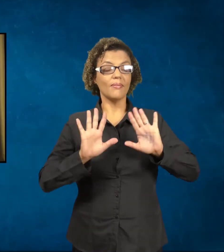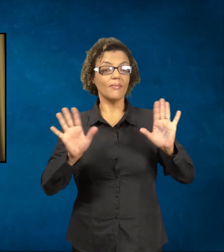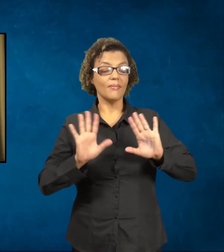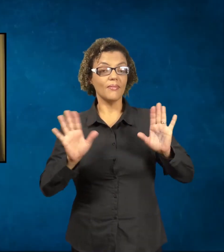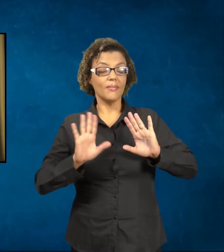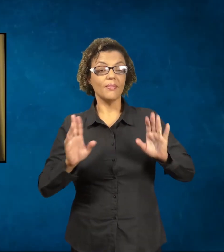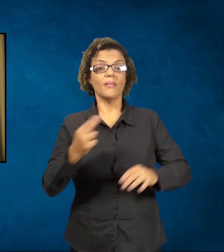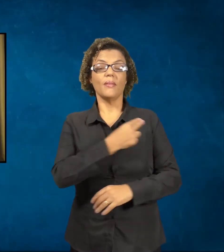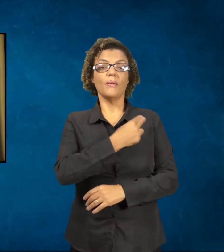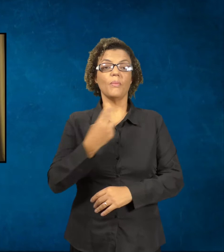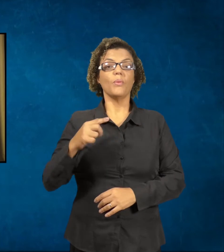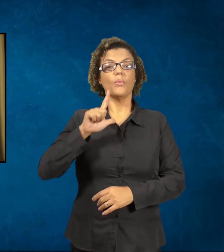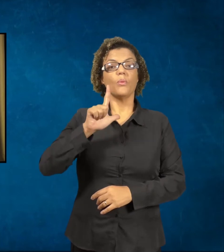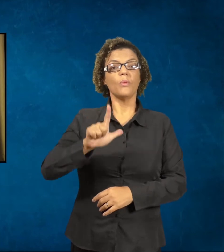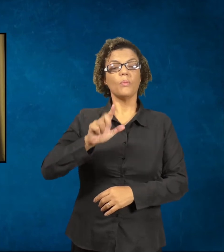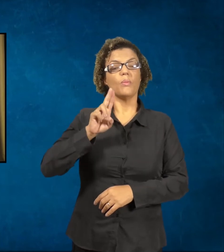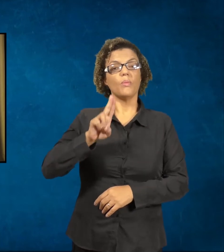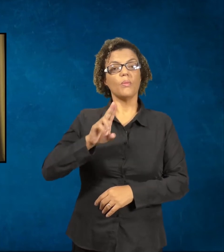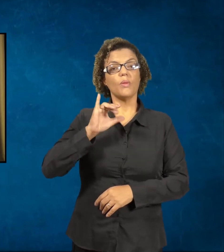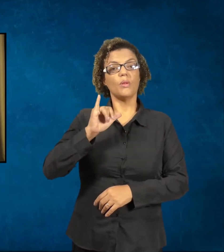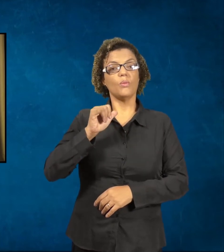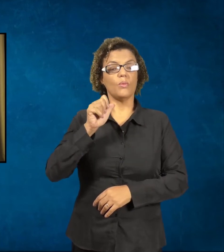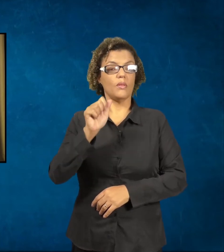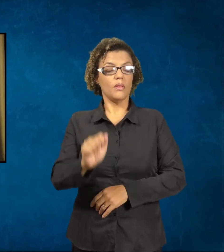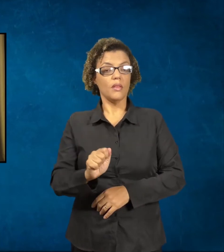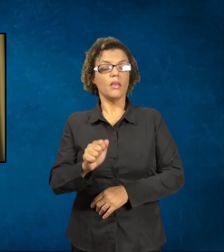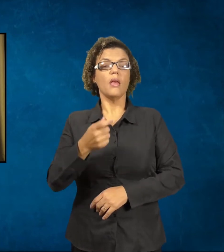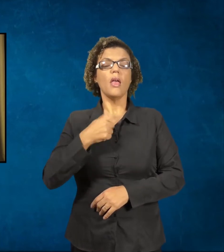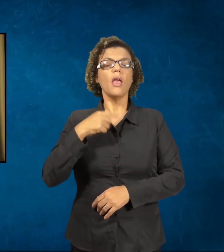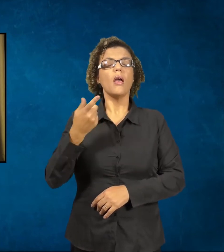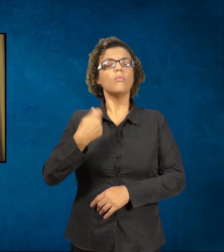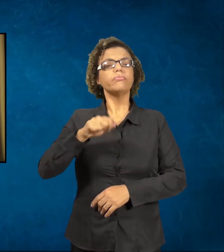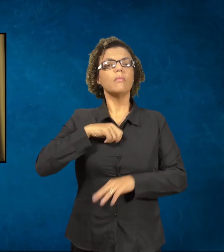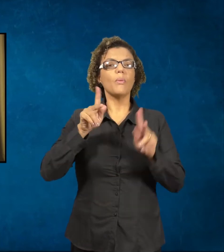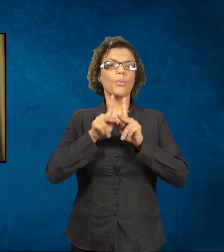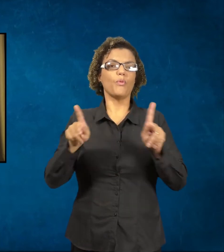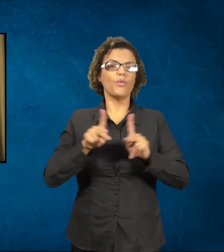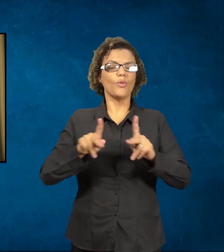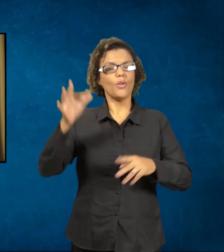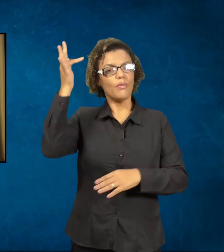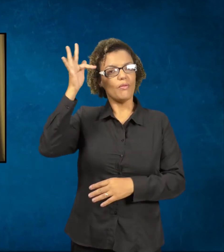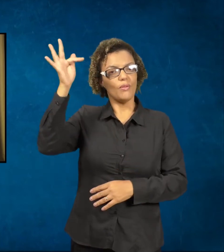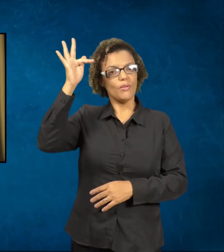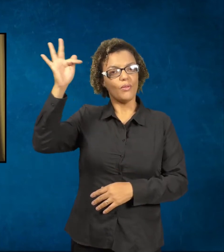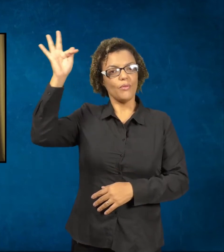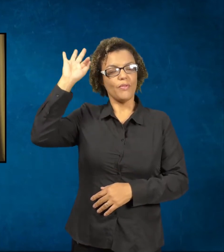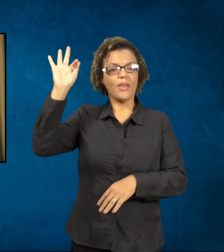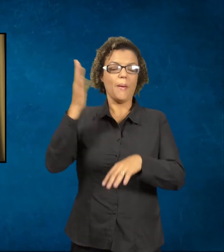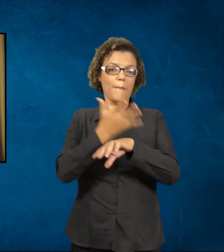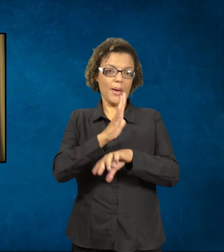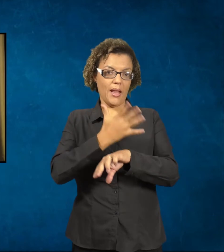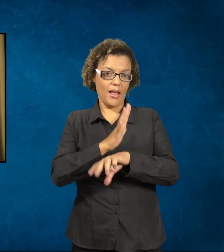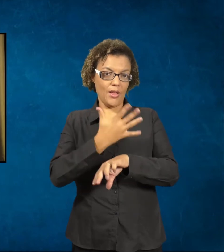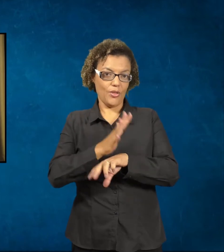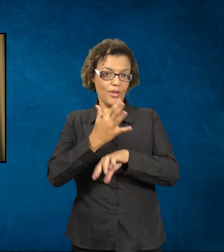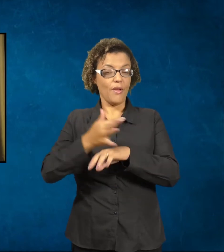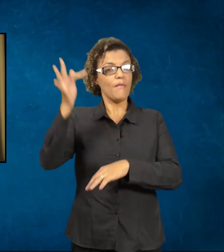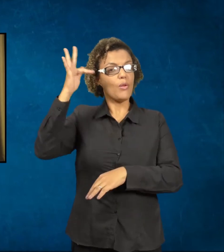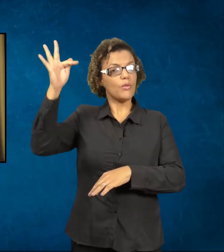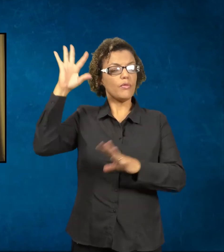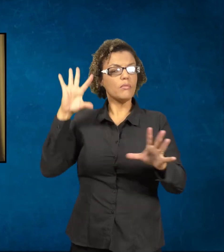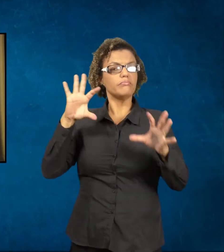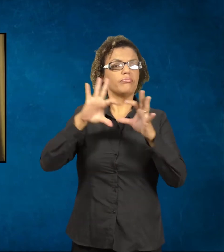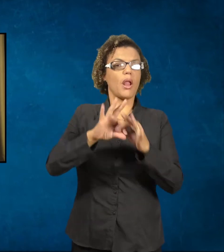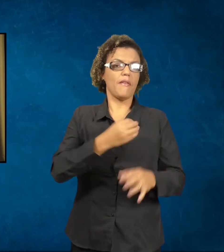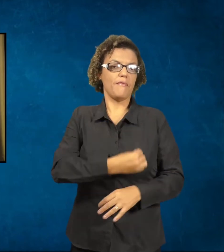Olá, meu nome é Lúcia Helena Galvão Maia, sou professora de Filosofia Prática, Filosofia Aplicada à